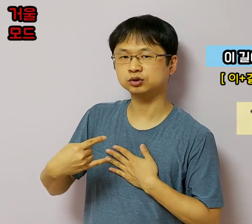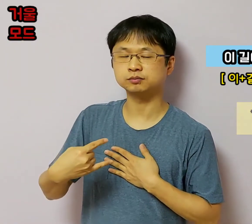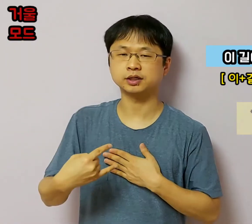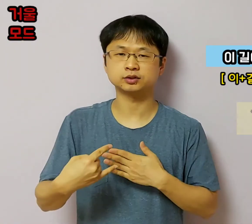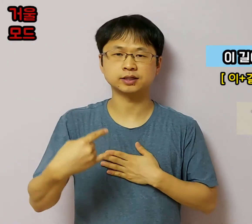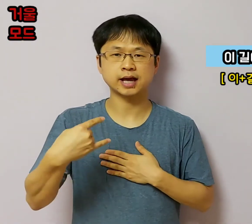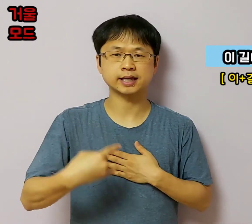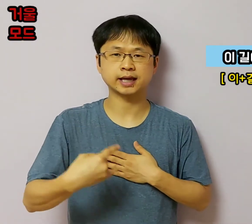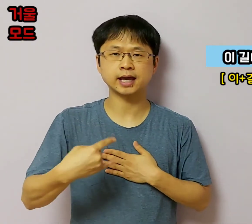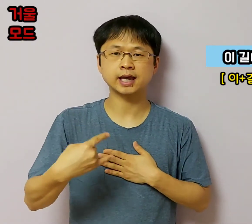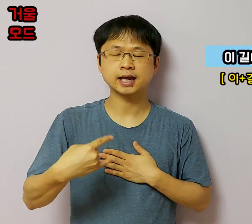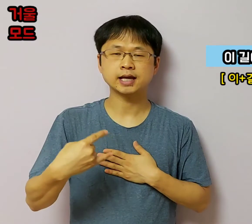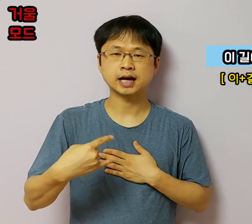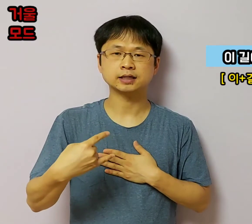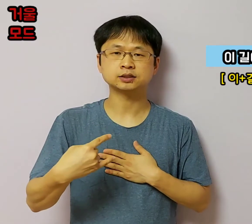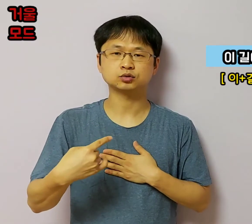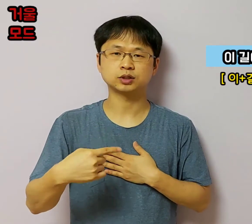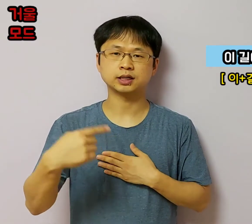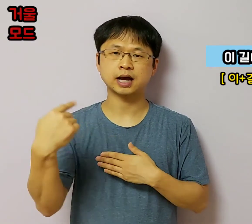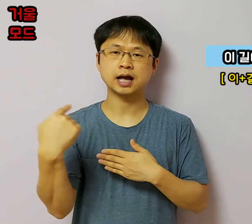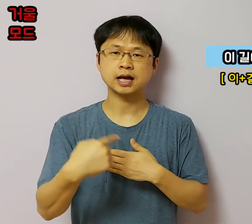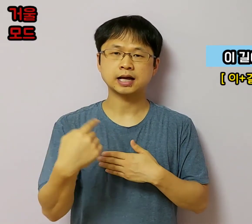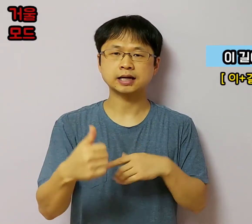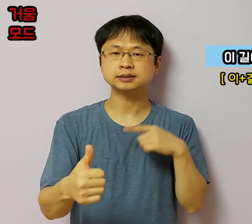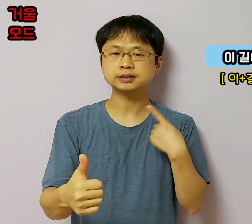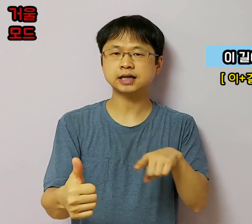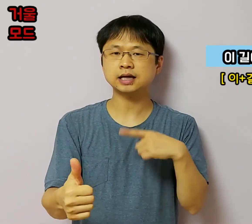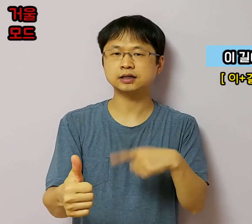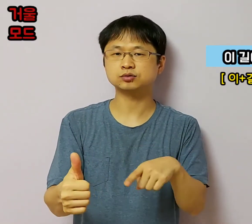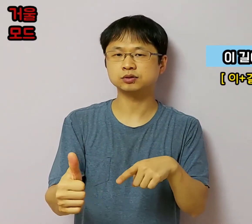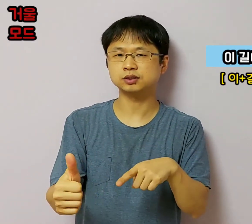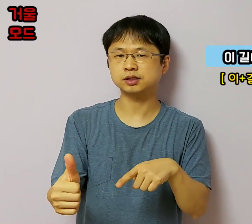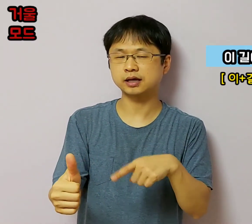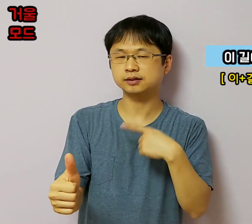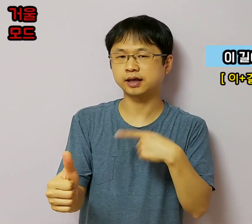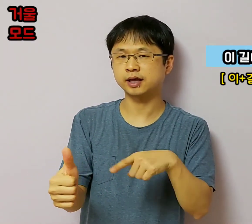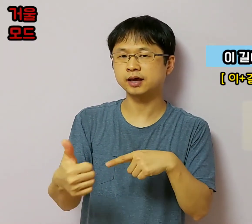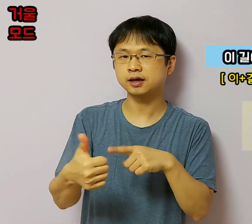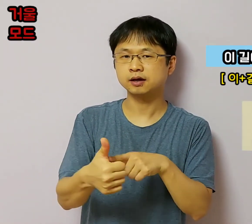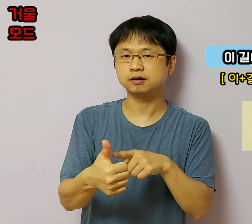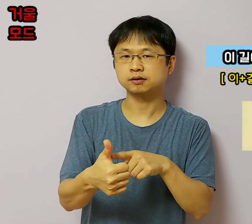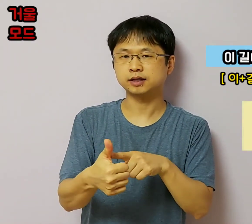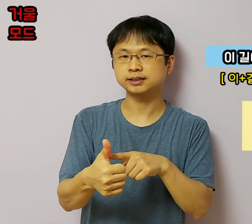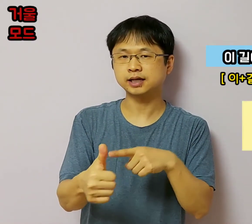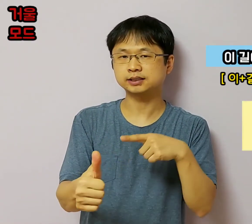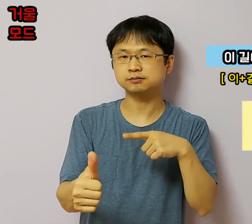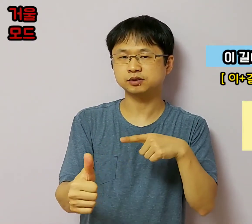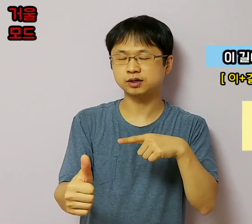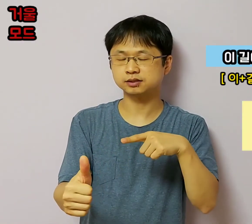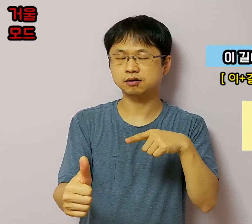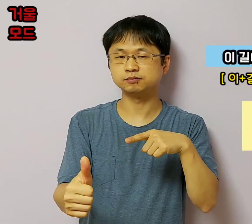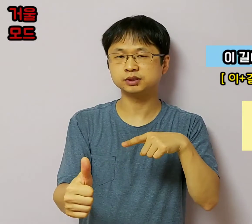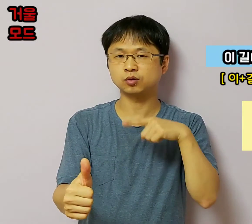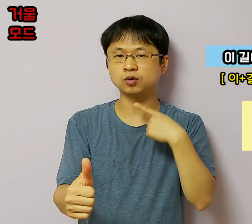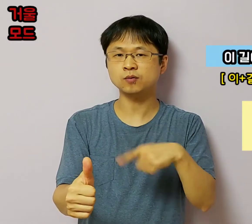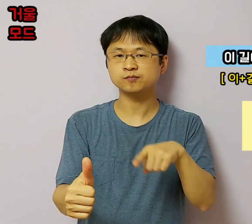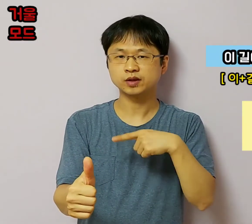주시면 되겠죠. 나에게 가르쳐 줄 테니까. 가르치다 라는 소는 이렇게 하는데 어떤 대상이 있으면 뒤에서 검지로